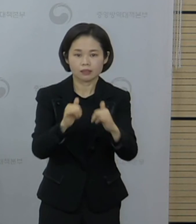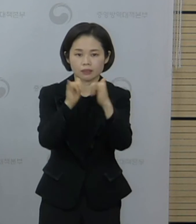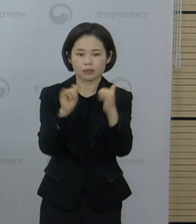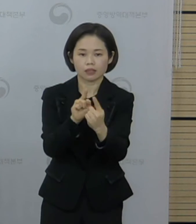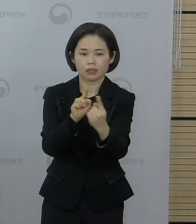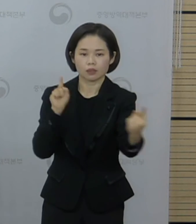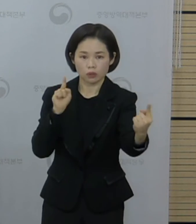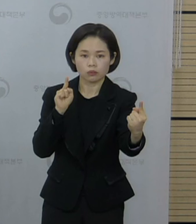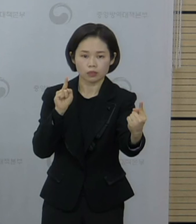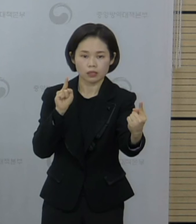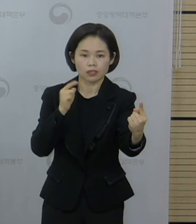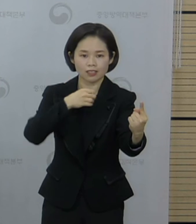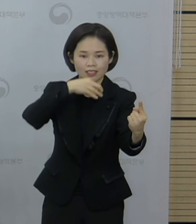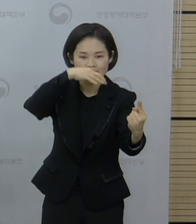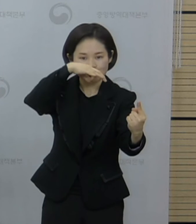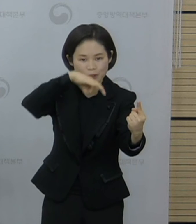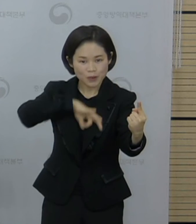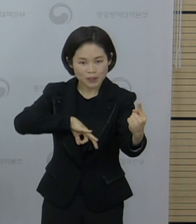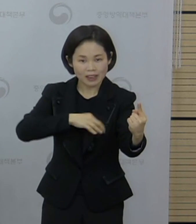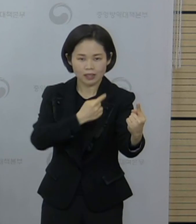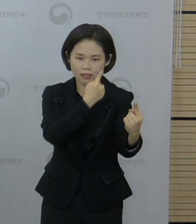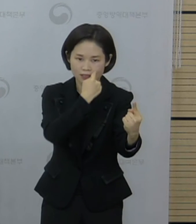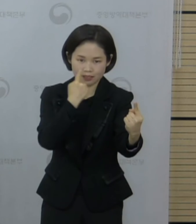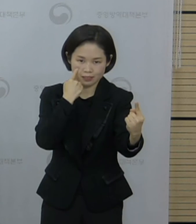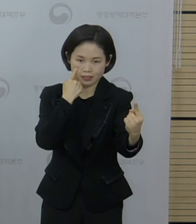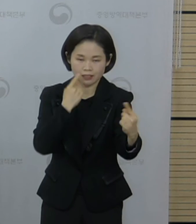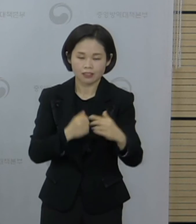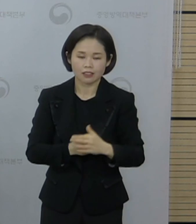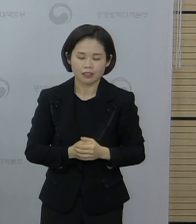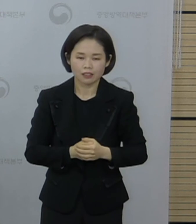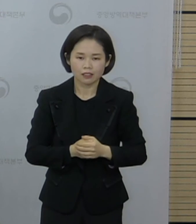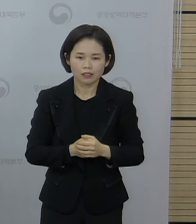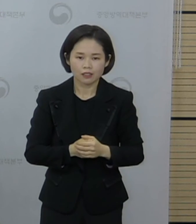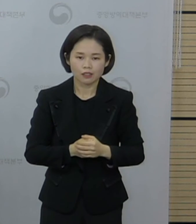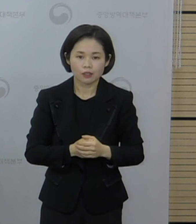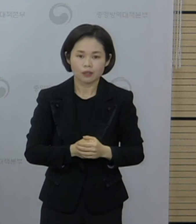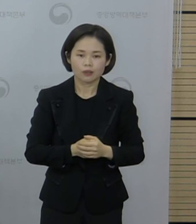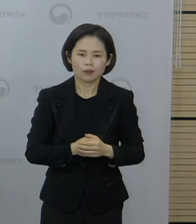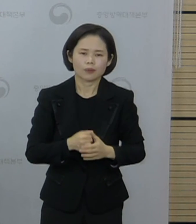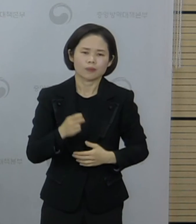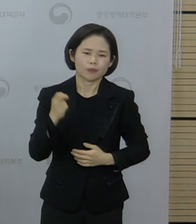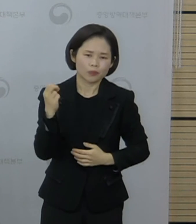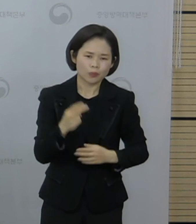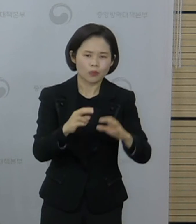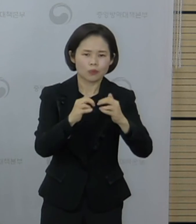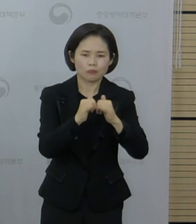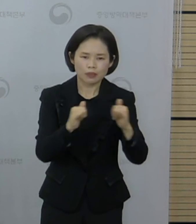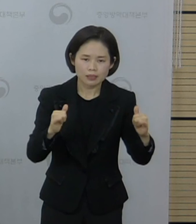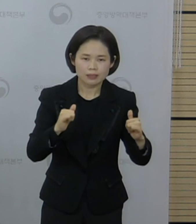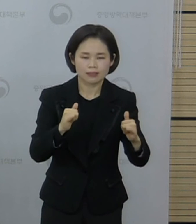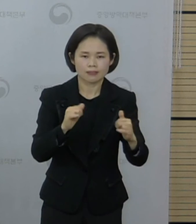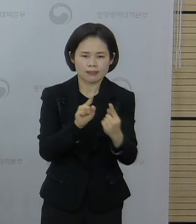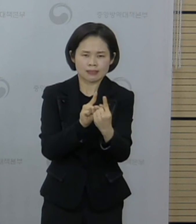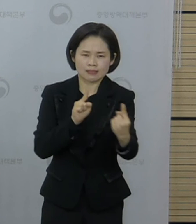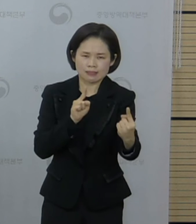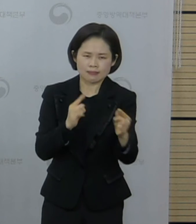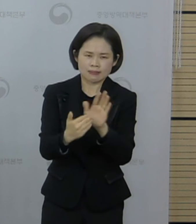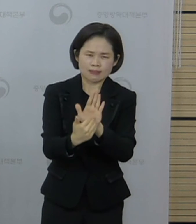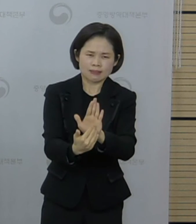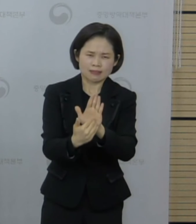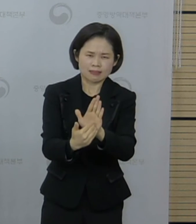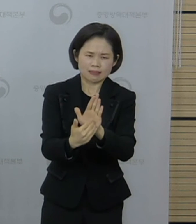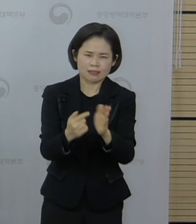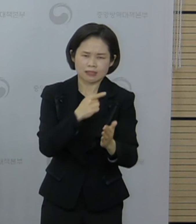시작한다는 반증입니다 동시에 국민들께서 희생하고 단합해 주신 결과입니다